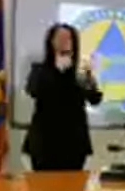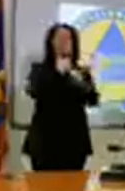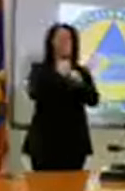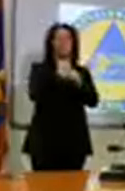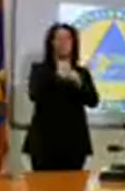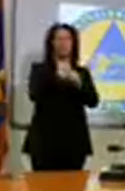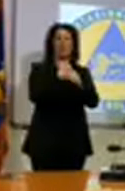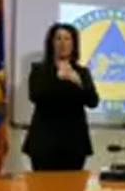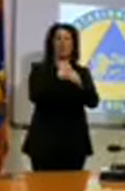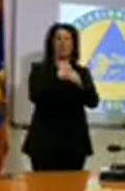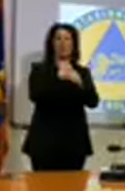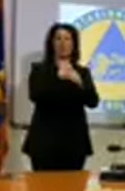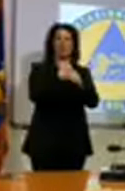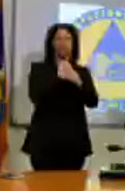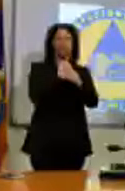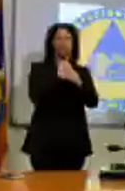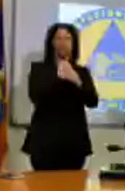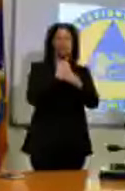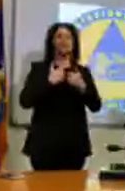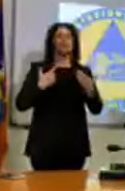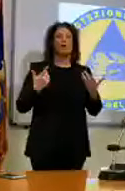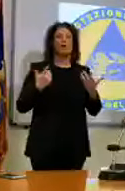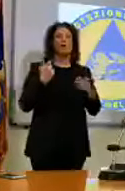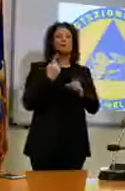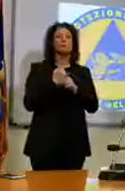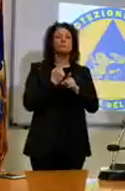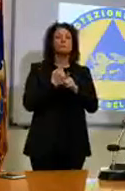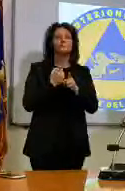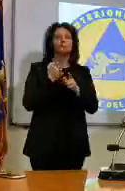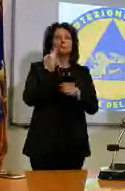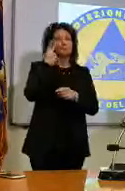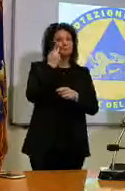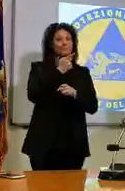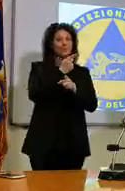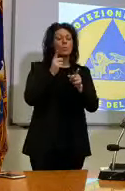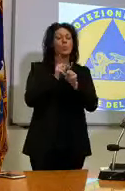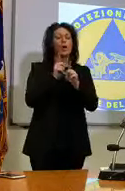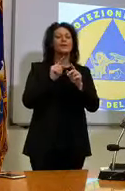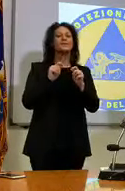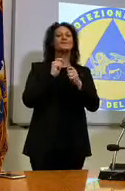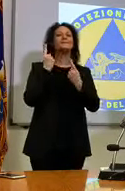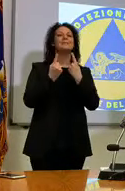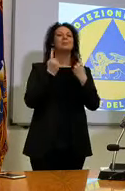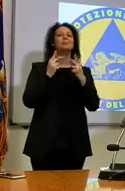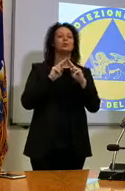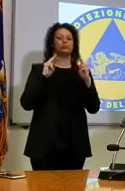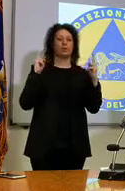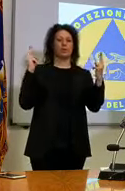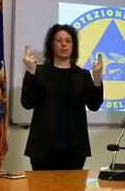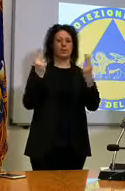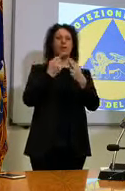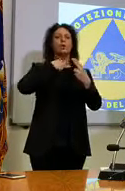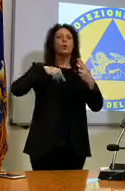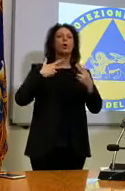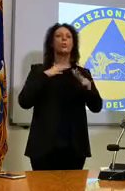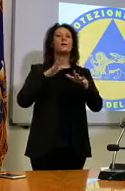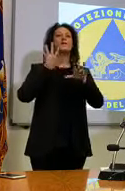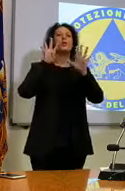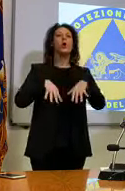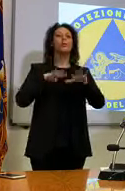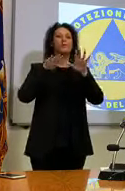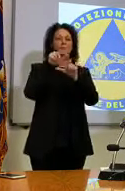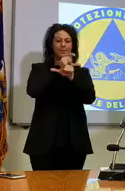il tassello del mosaico, non vedrai mai mosaico, ma forse invito tutti a guardare nel complesso che noi stiamo curando quasi 9.000 persone